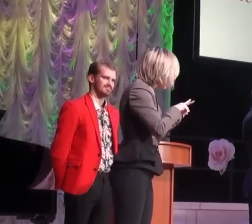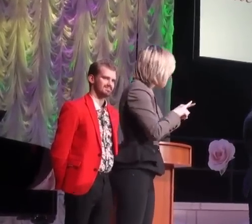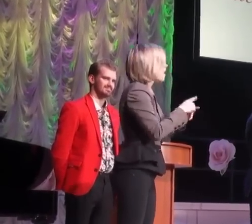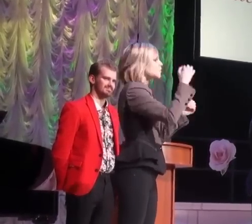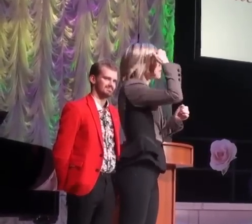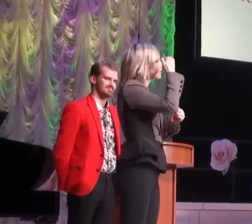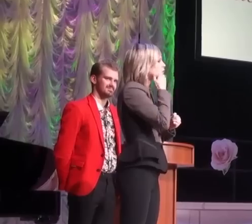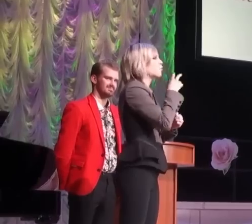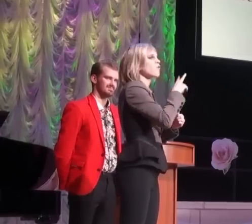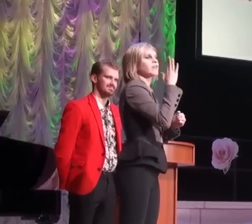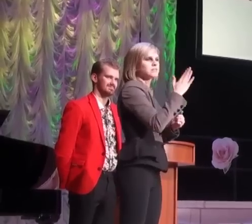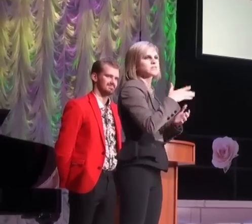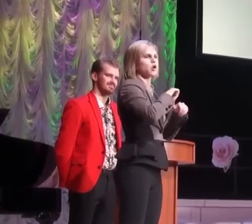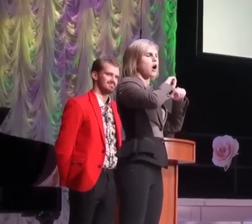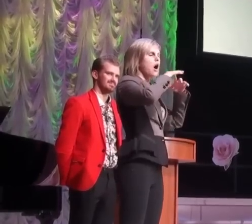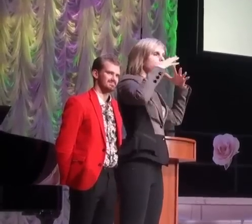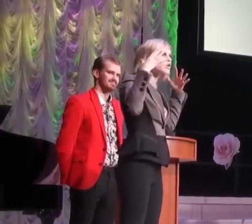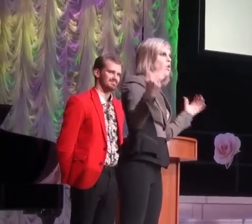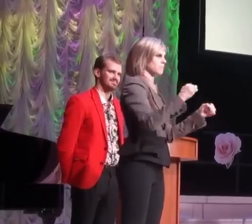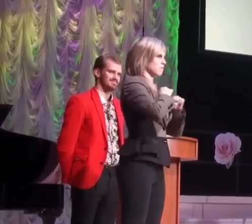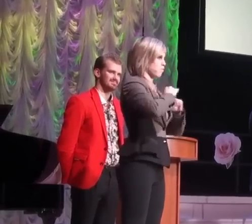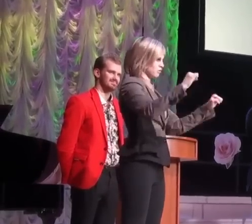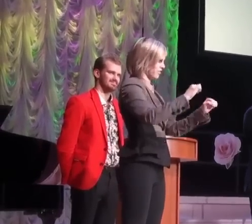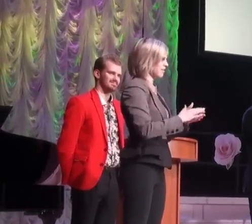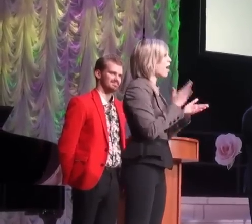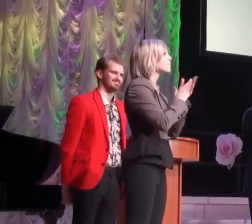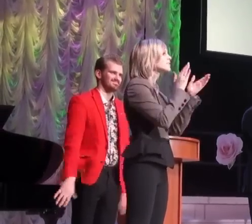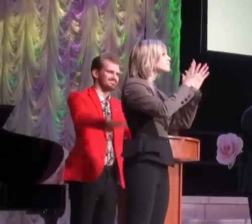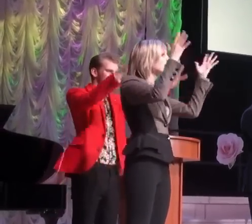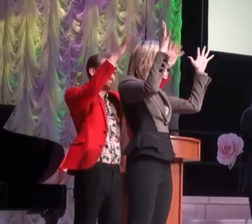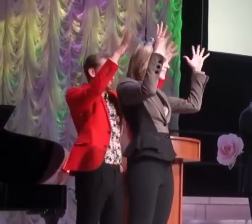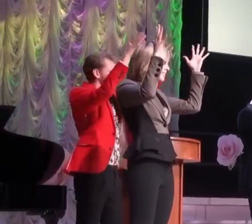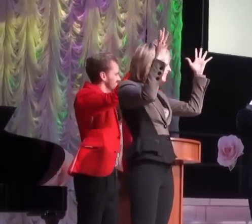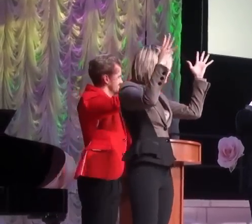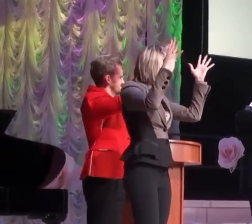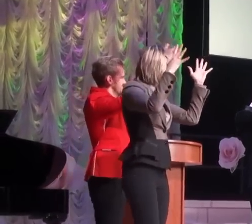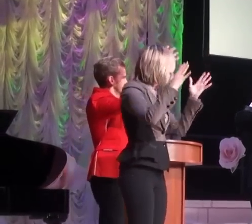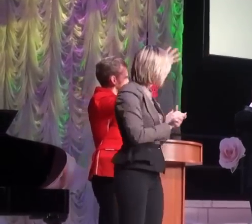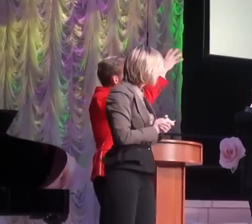Любовь Васильевну за ее огромный подвиг. Наши аплодисменты.